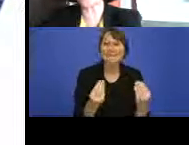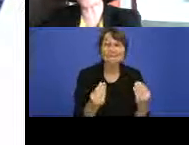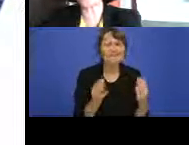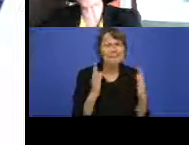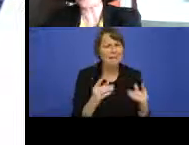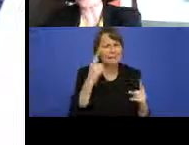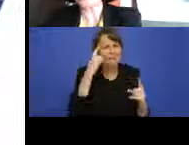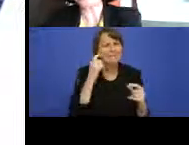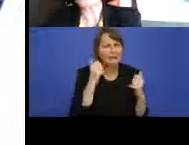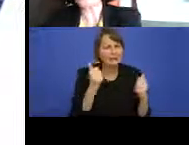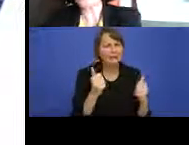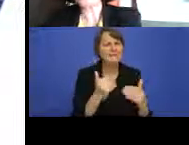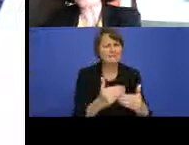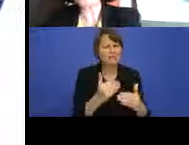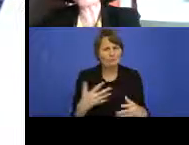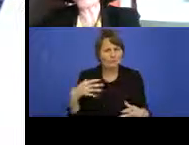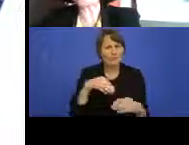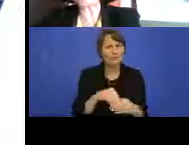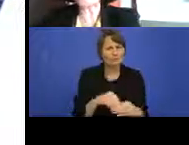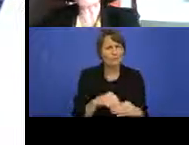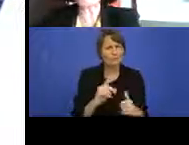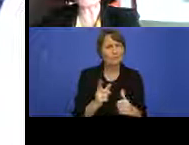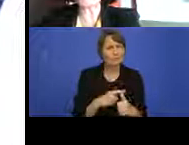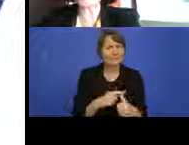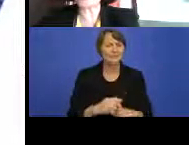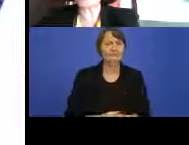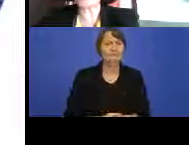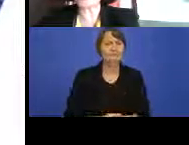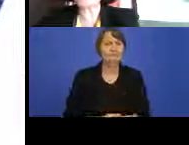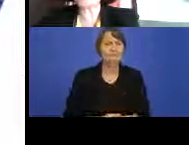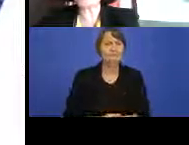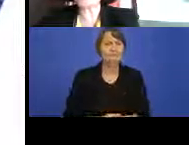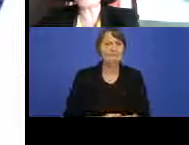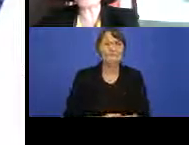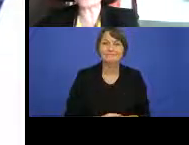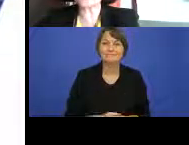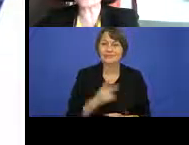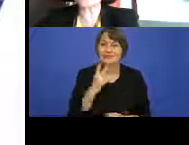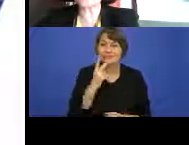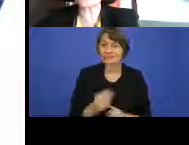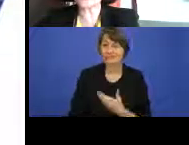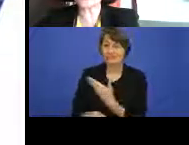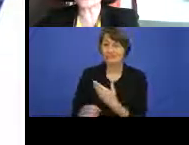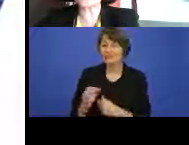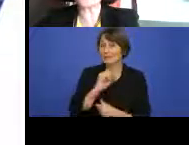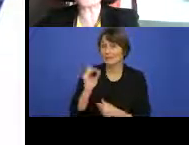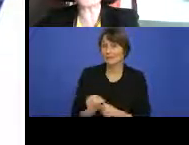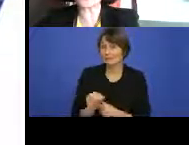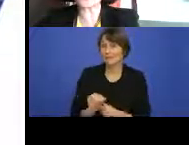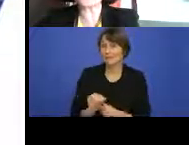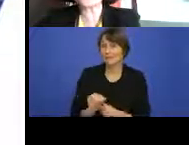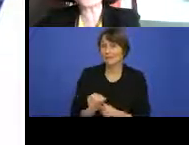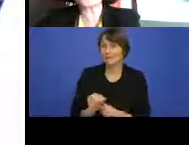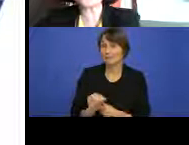qui est une précondition à l'inclusion. Nous savons que le taux de